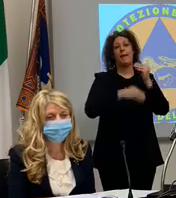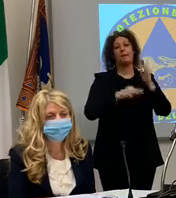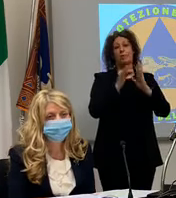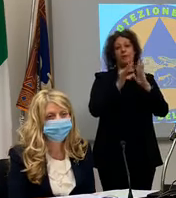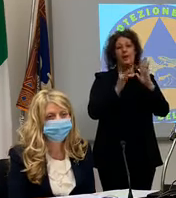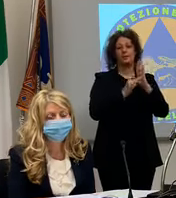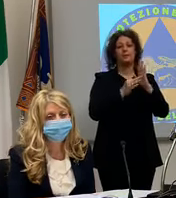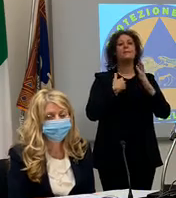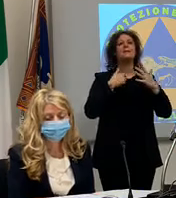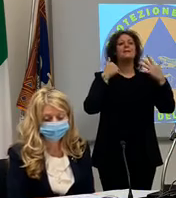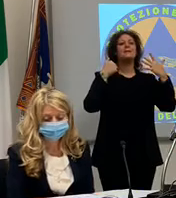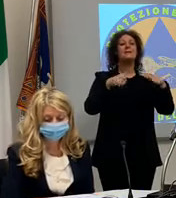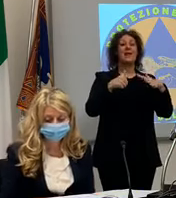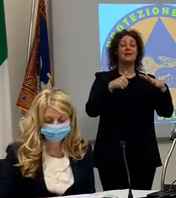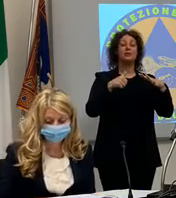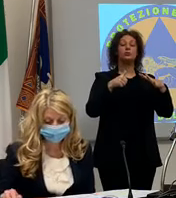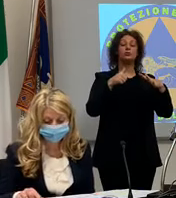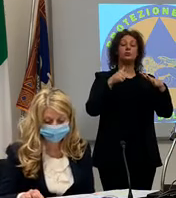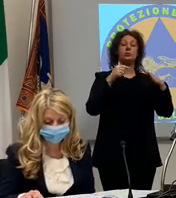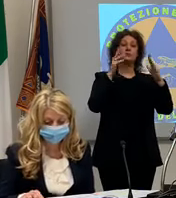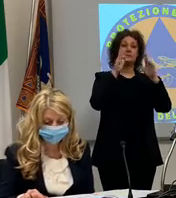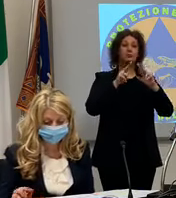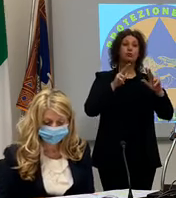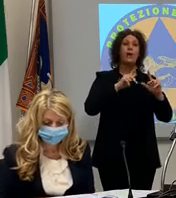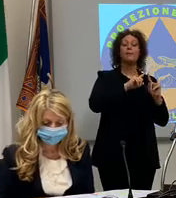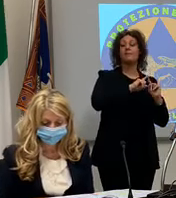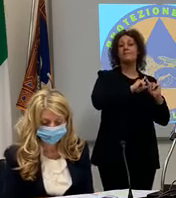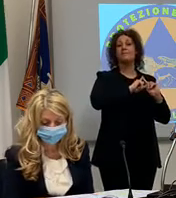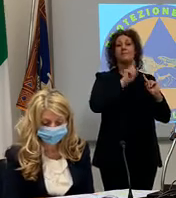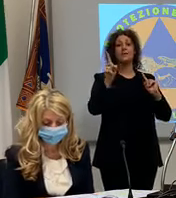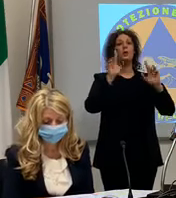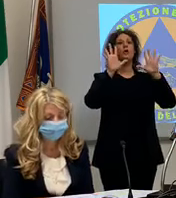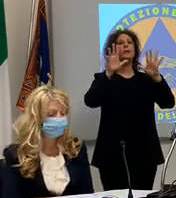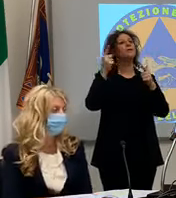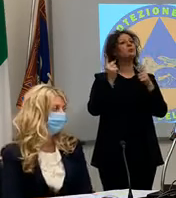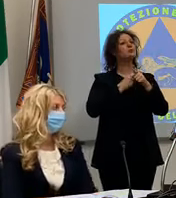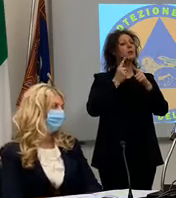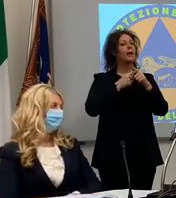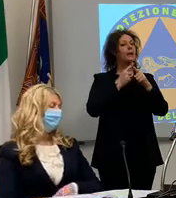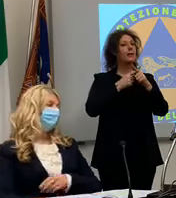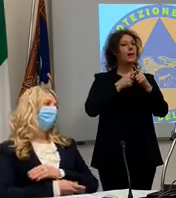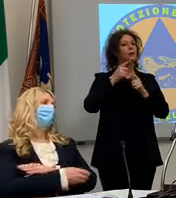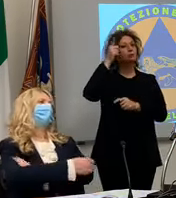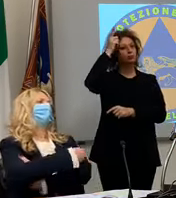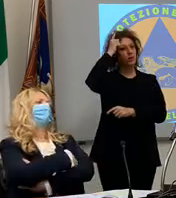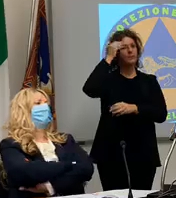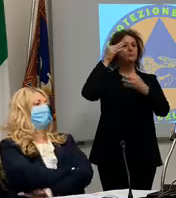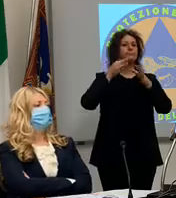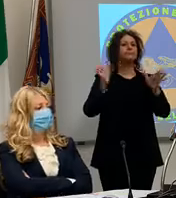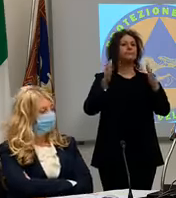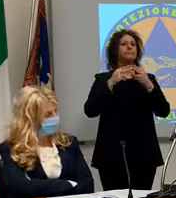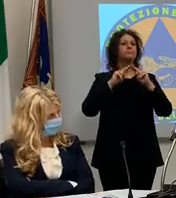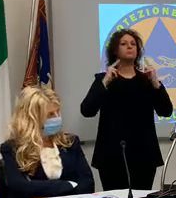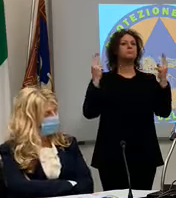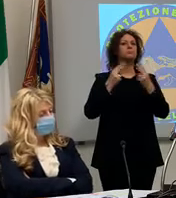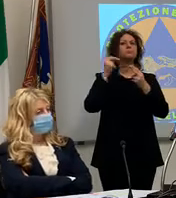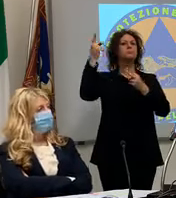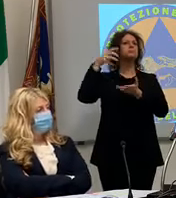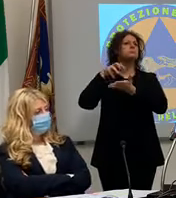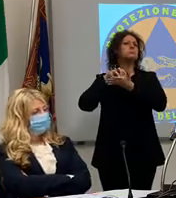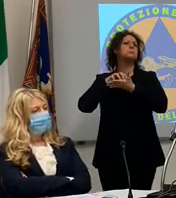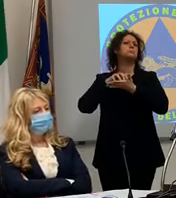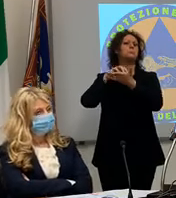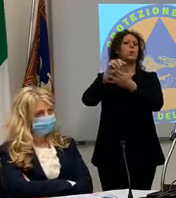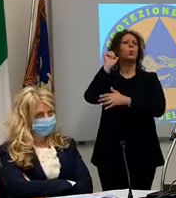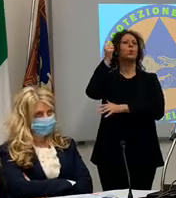16 fino al 10 di gennaio si mette 11 miliardi 200 milioni di euro di misure